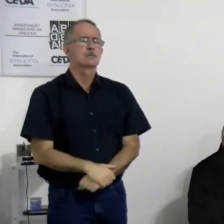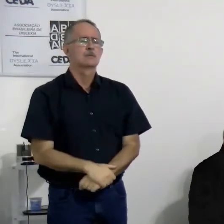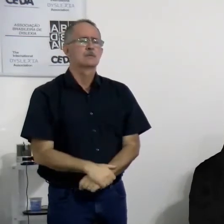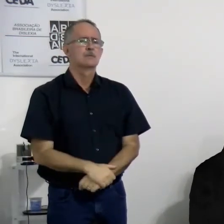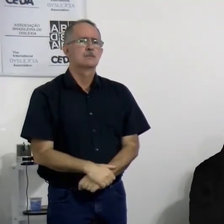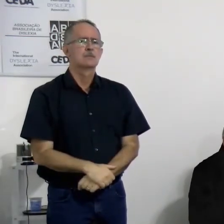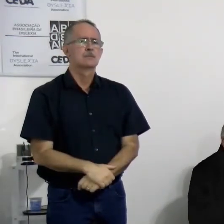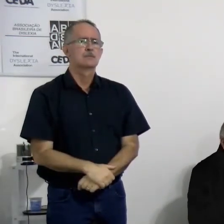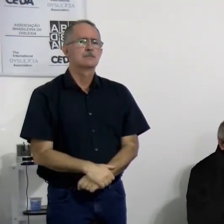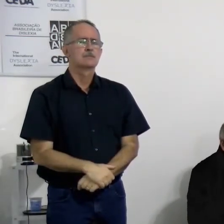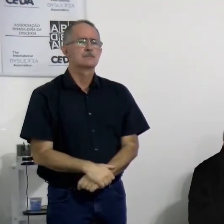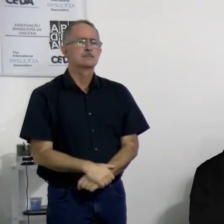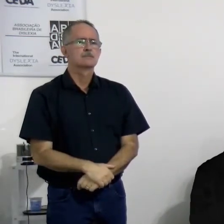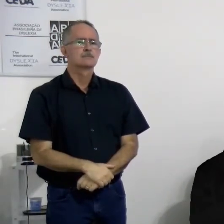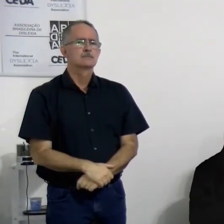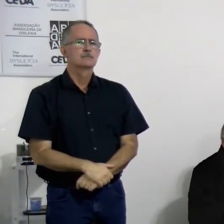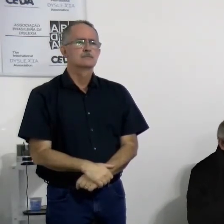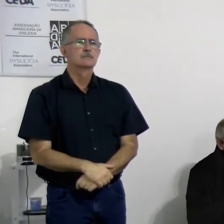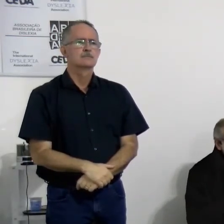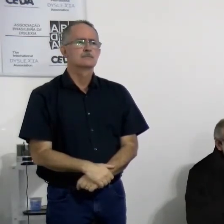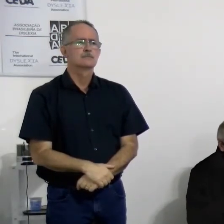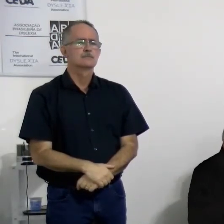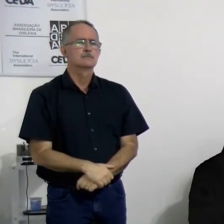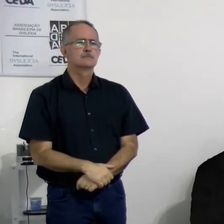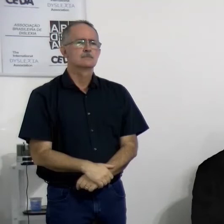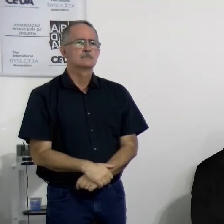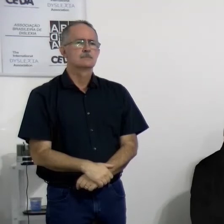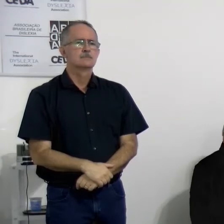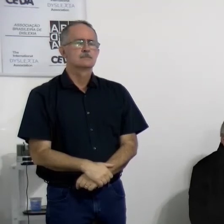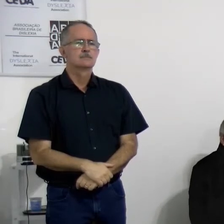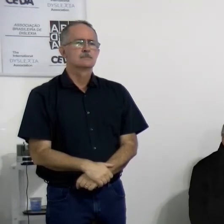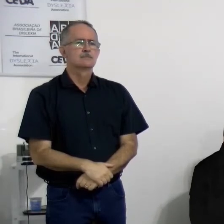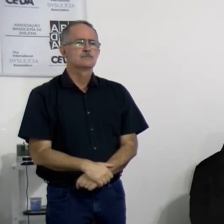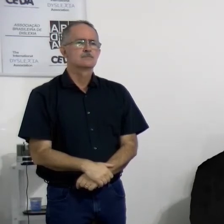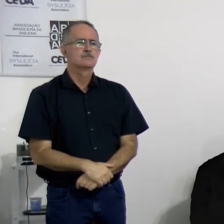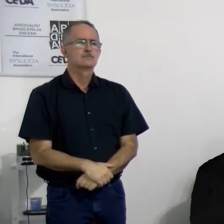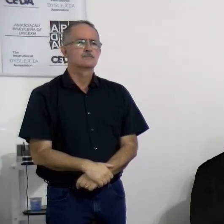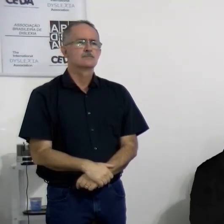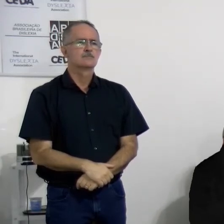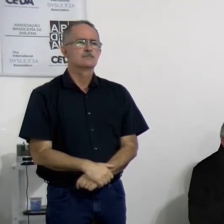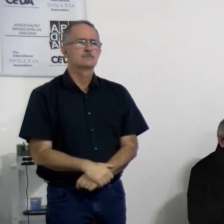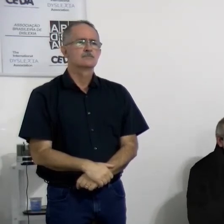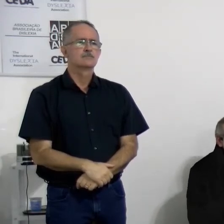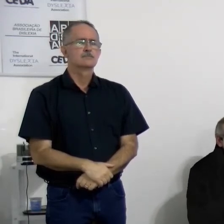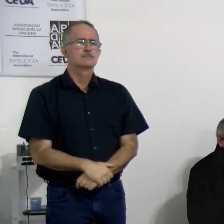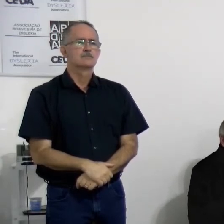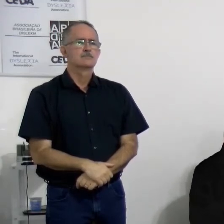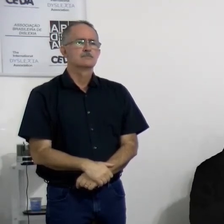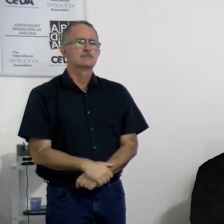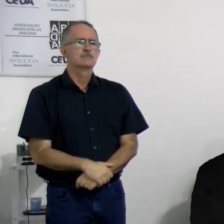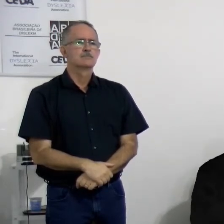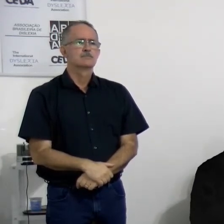like ABD, of good quality researchers, good quality